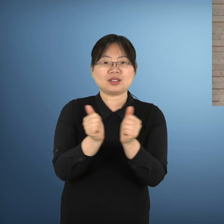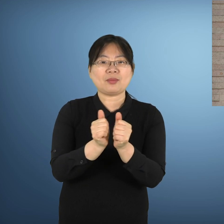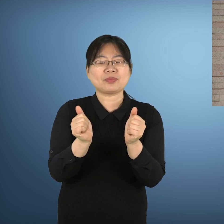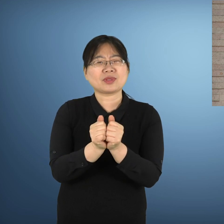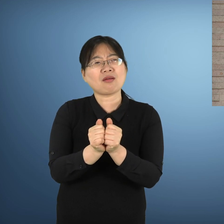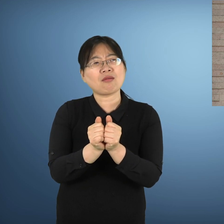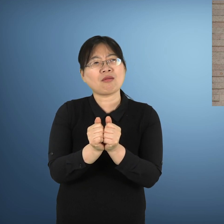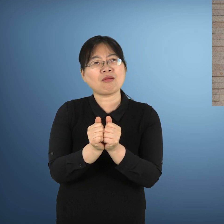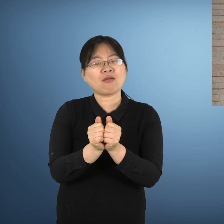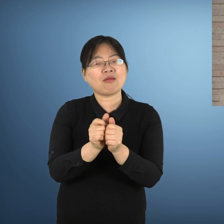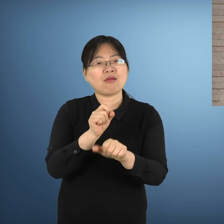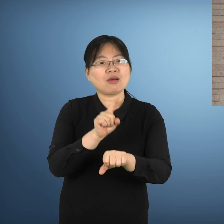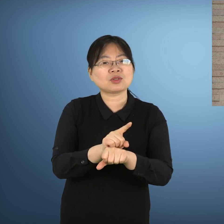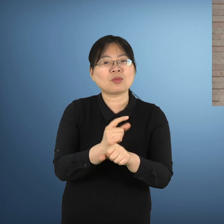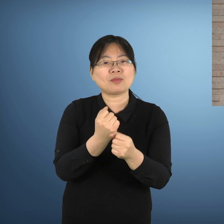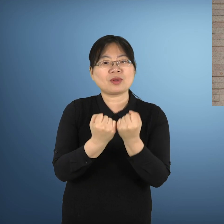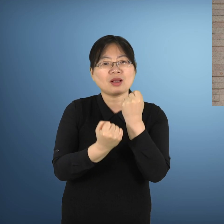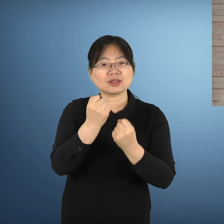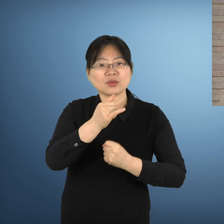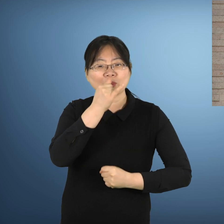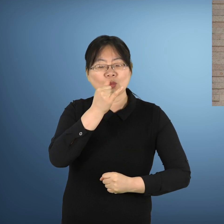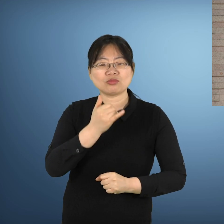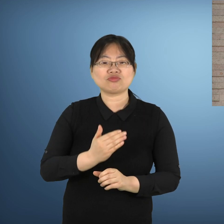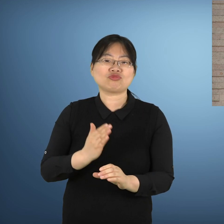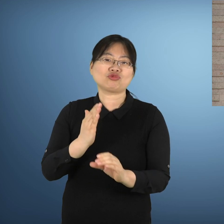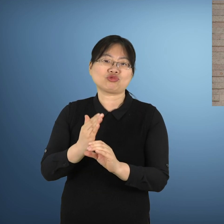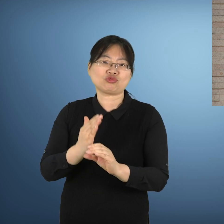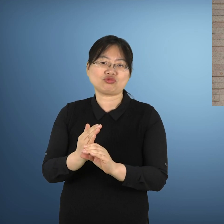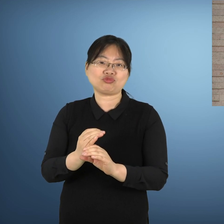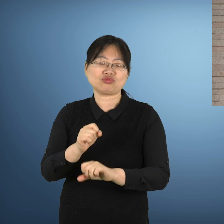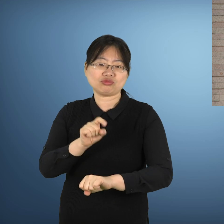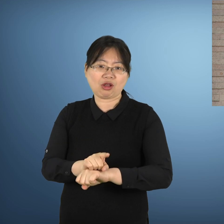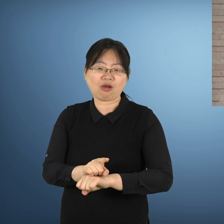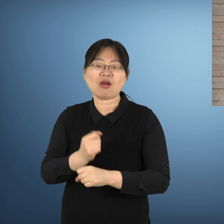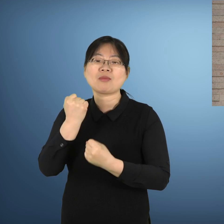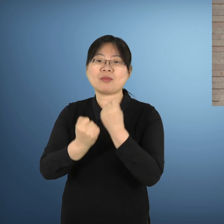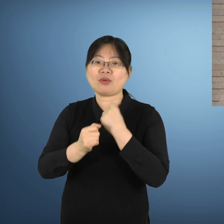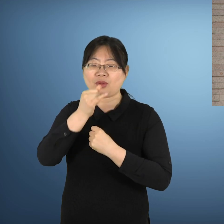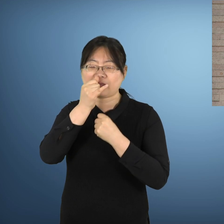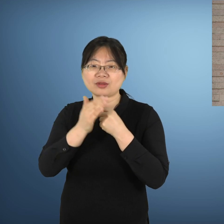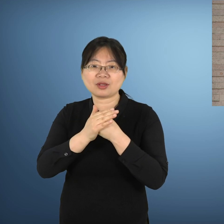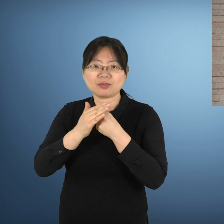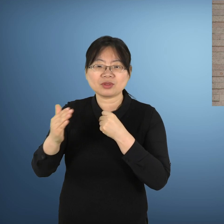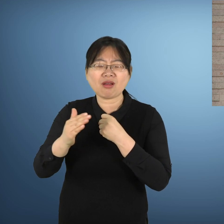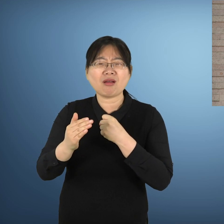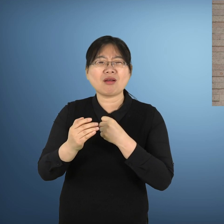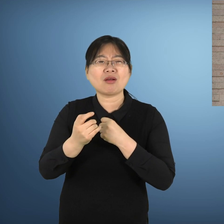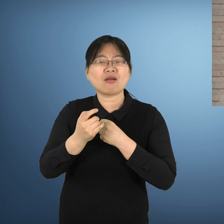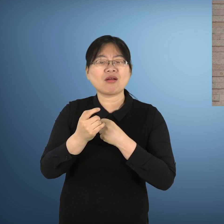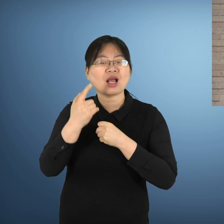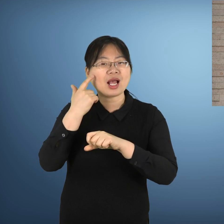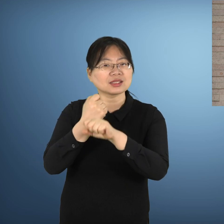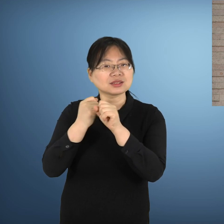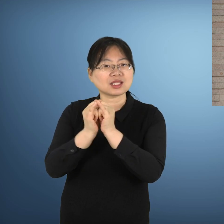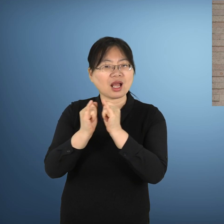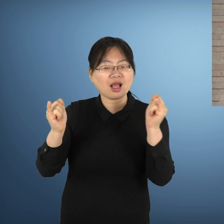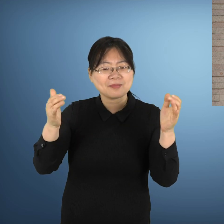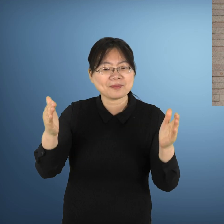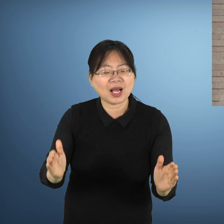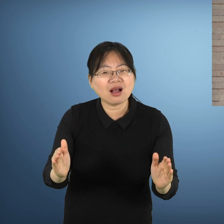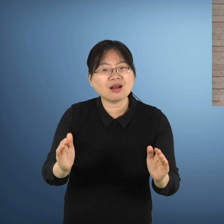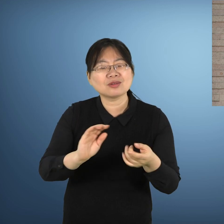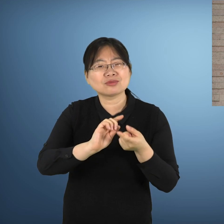남성으로도 번역이 될 수가 있고 중성으로도 번역이 될 수가 있어서 이게 조금 학자들 간에는